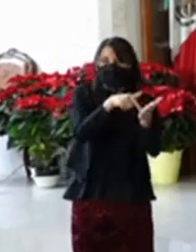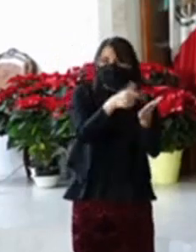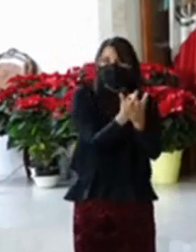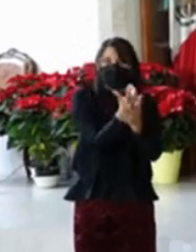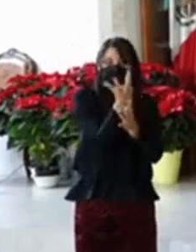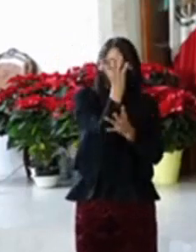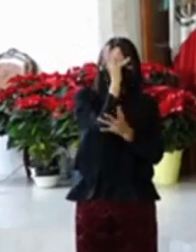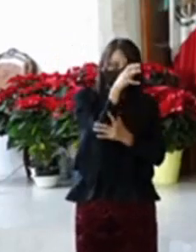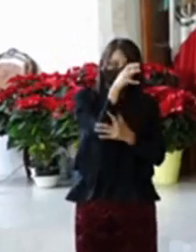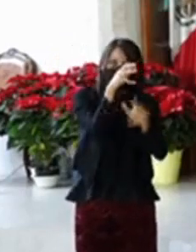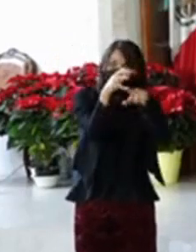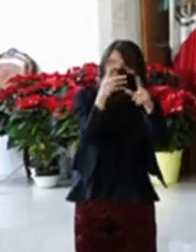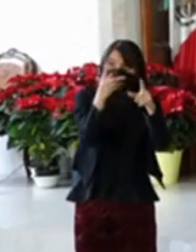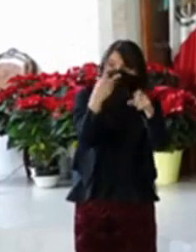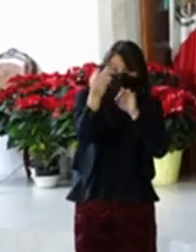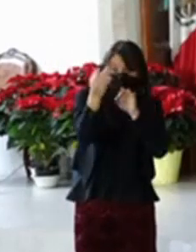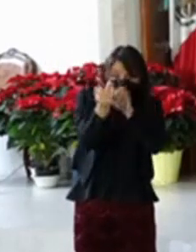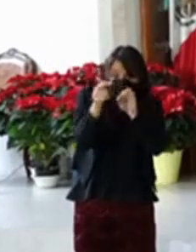Siria,